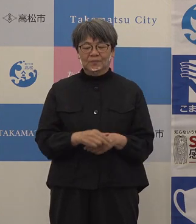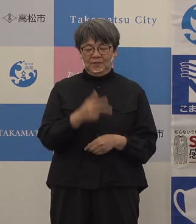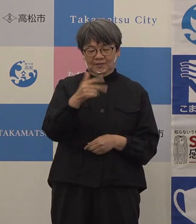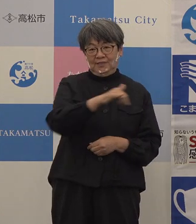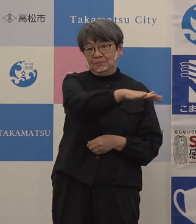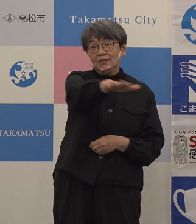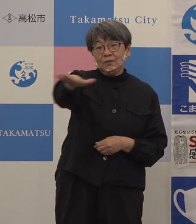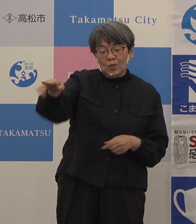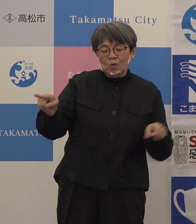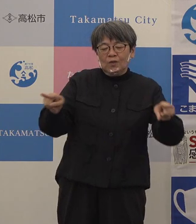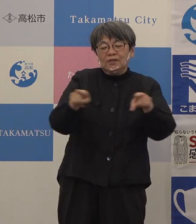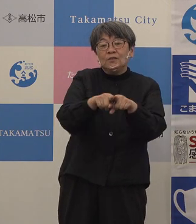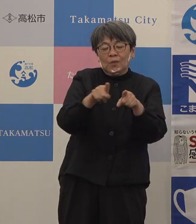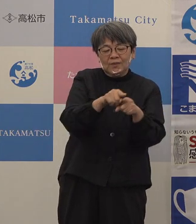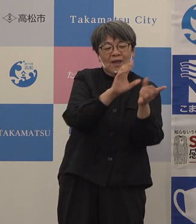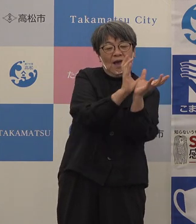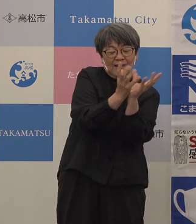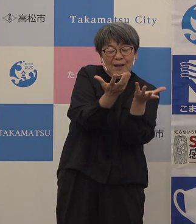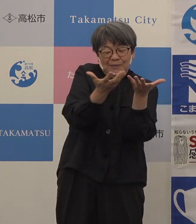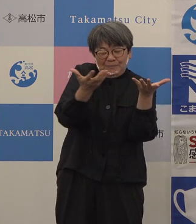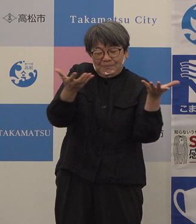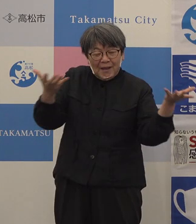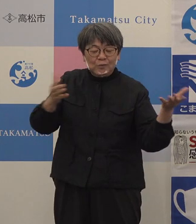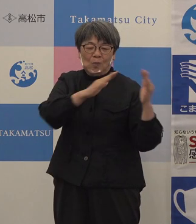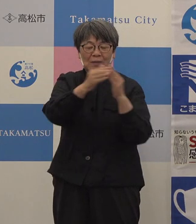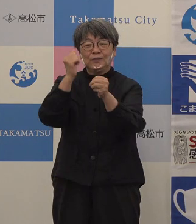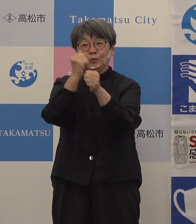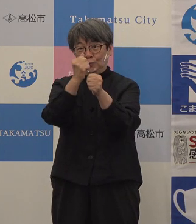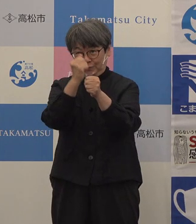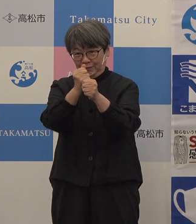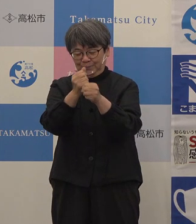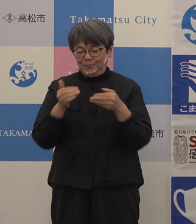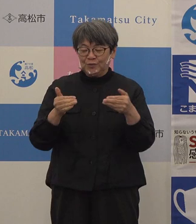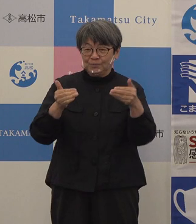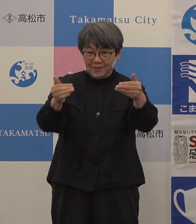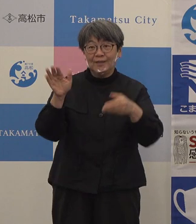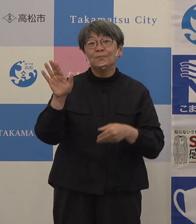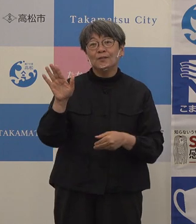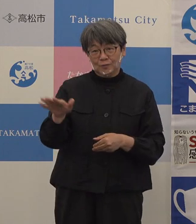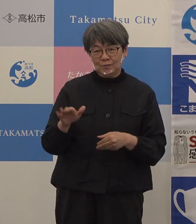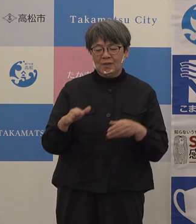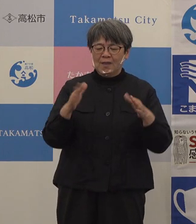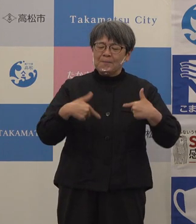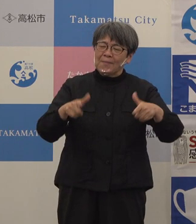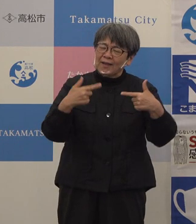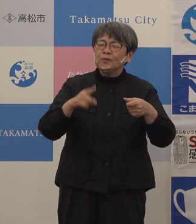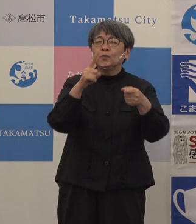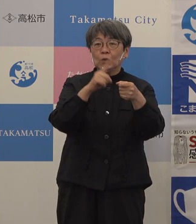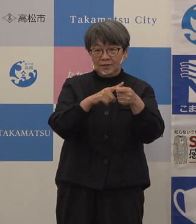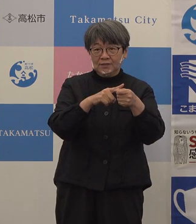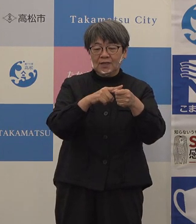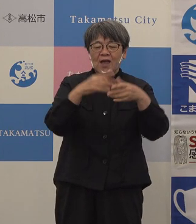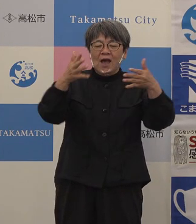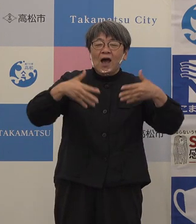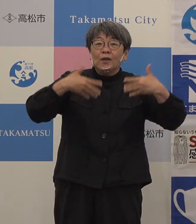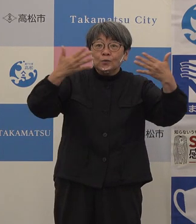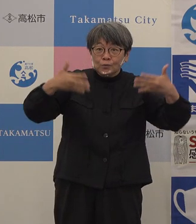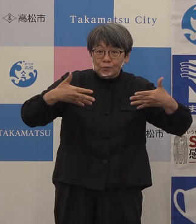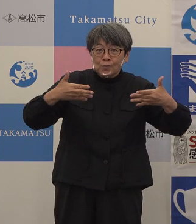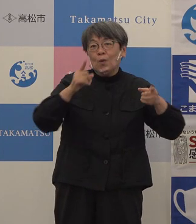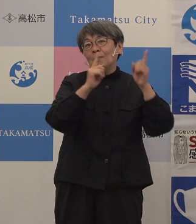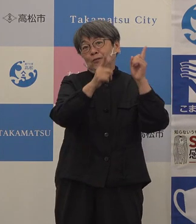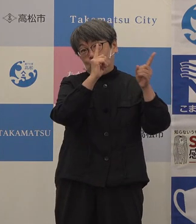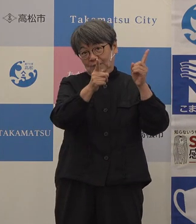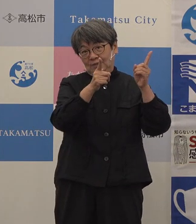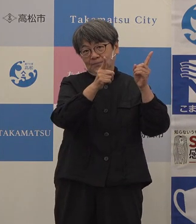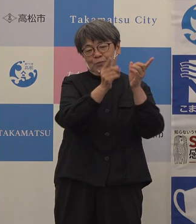との共同による花いっぱいのまちづくりを推進するため、毎年高松春の祭りフラワーフェスティバルを開催している